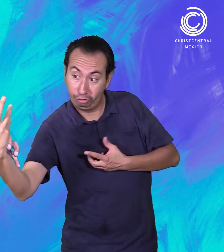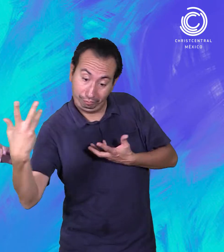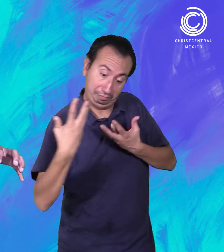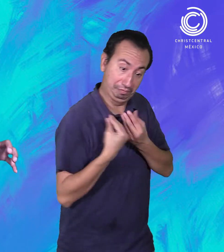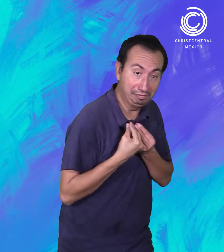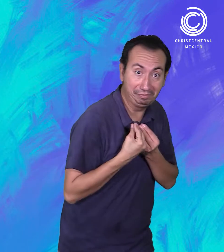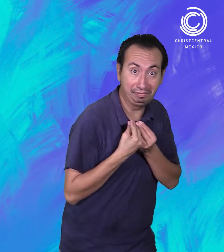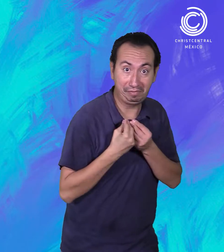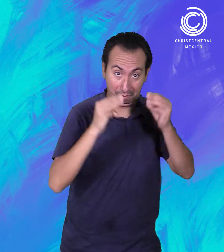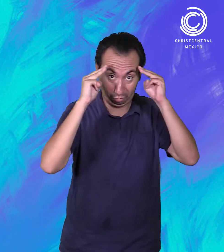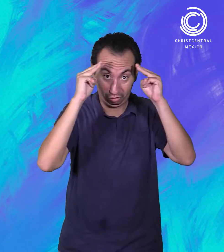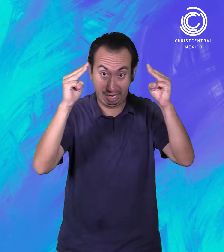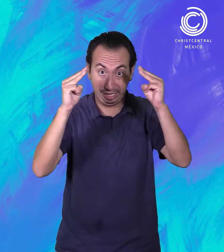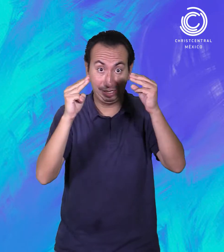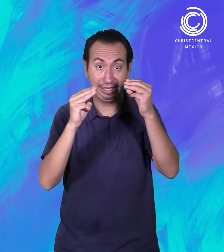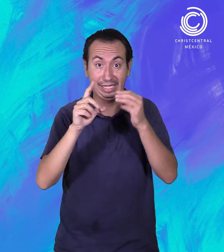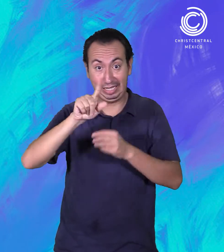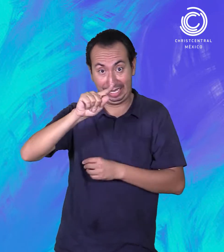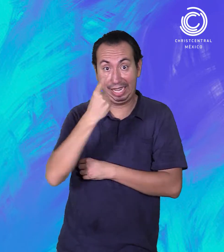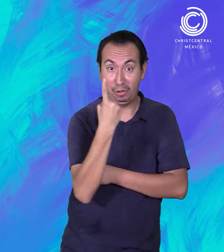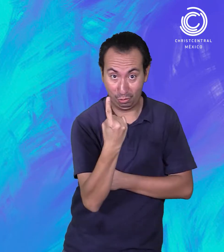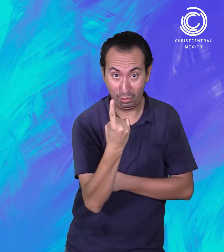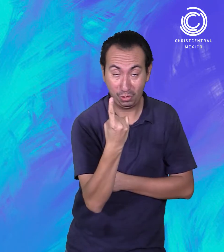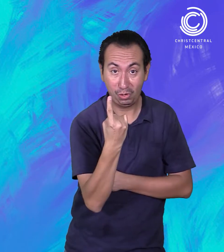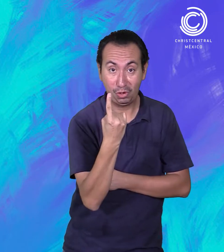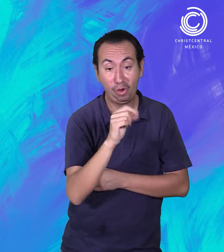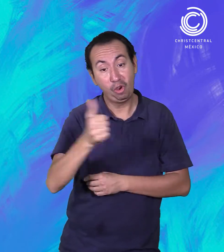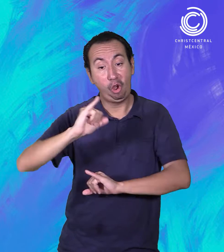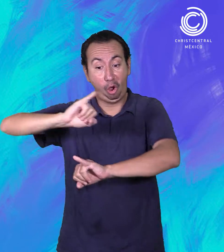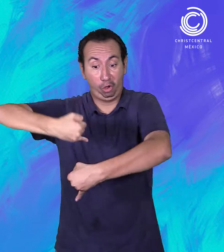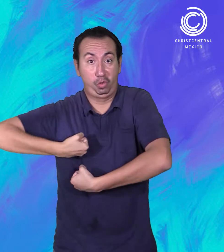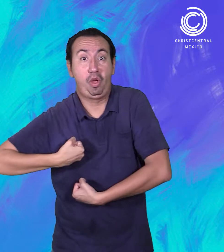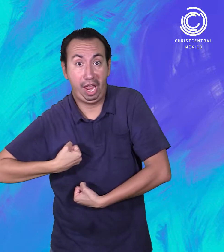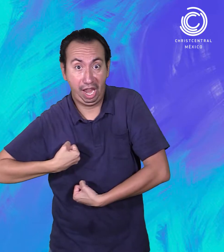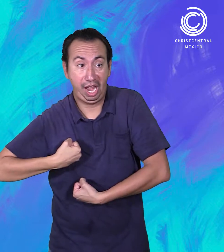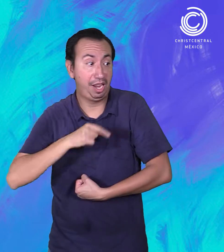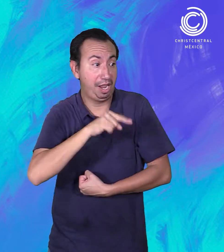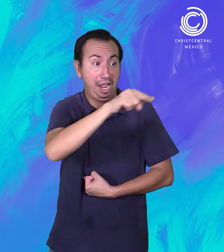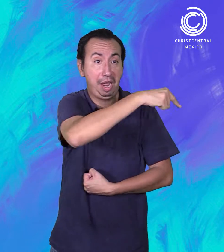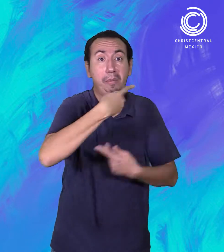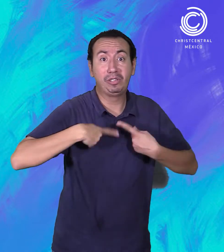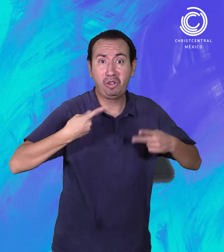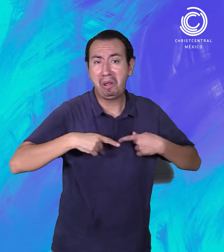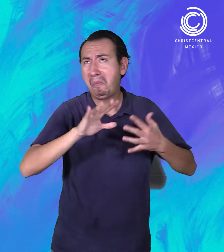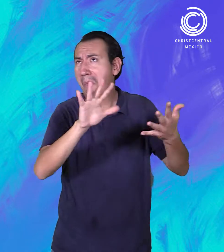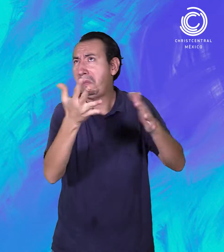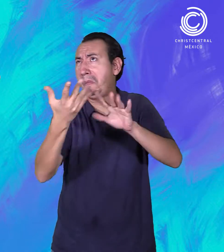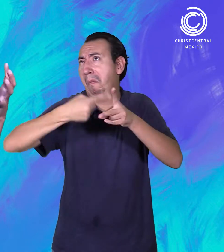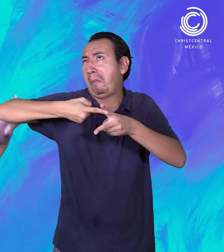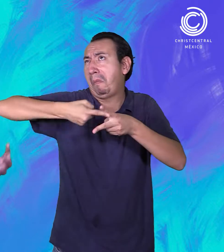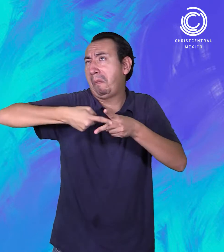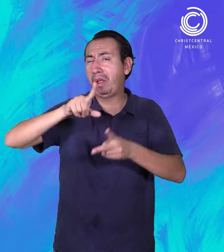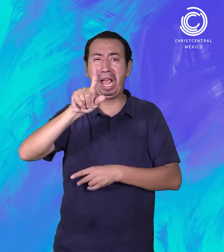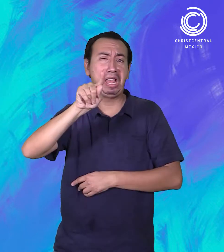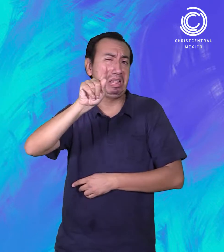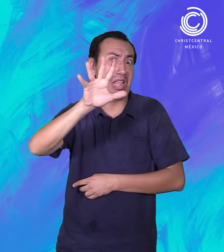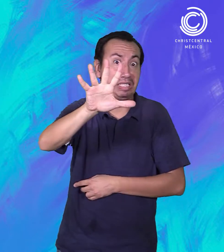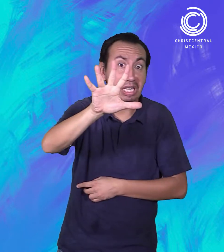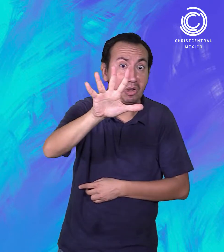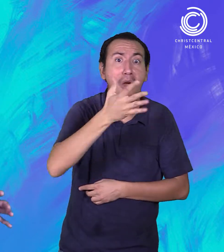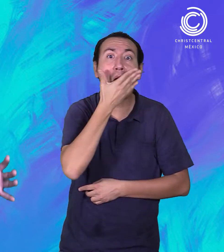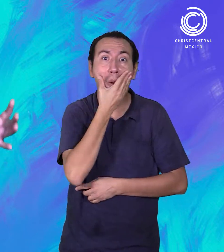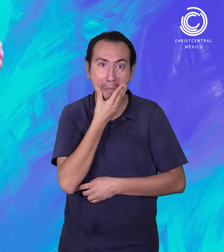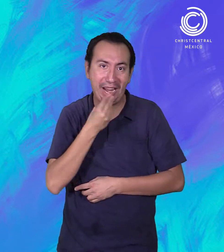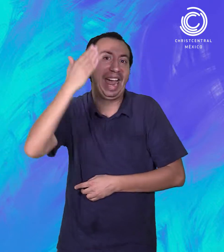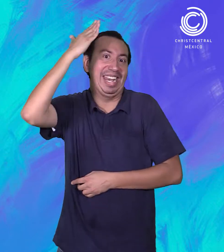más Moisés, 71, y más seguramente Josué y los que estaban ahí ayudándoles, ya son allí más o menos 75 hombres